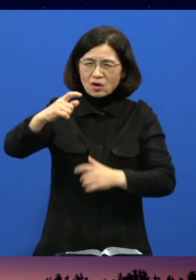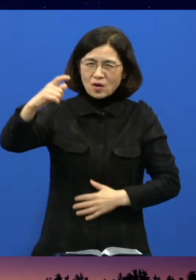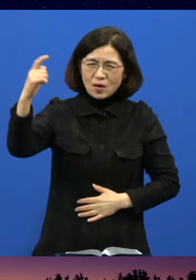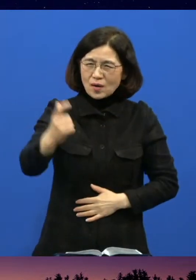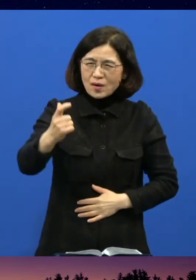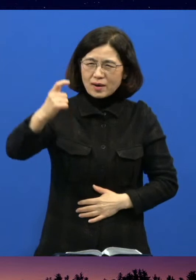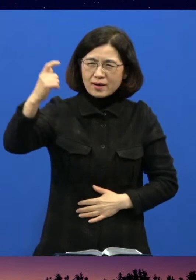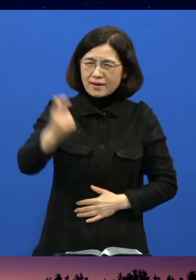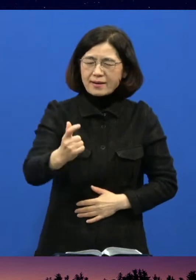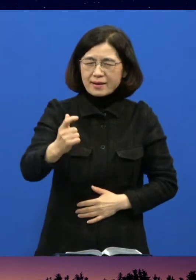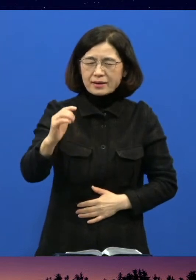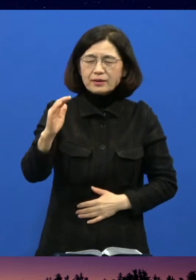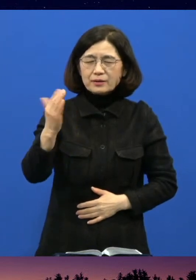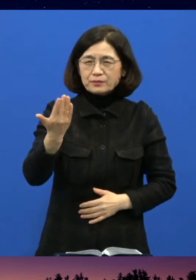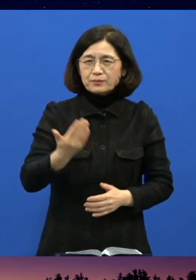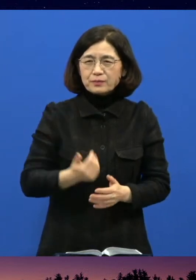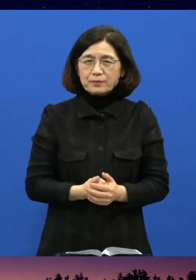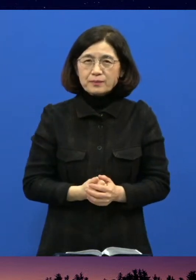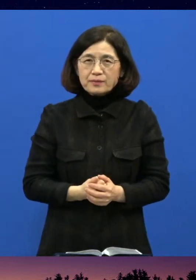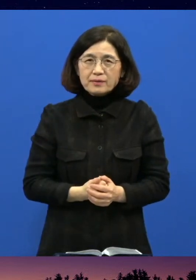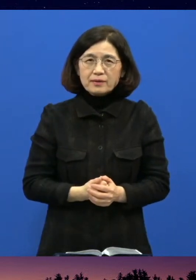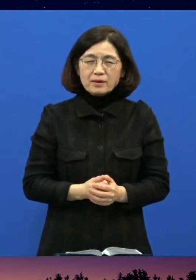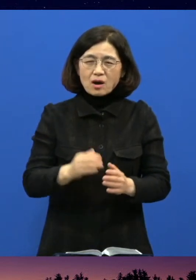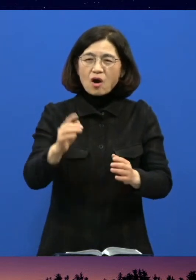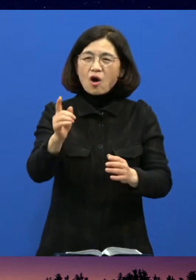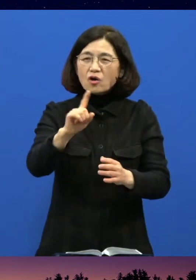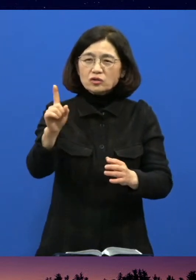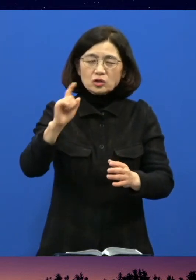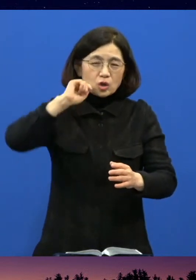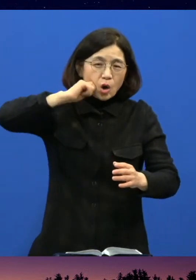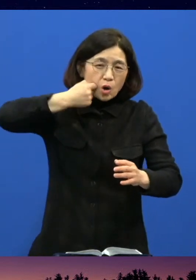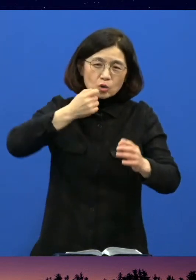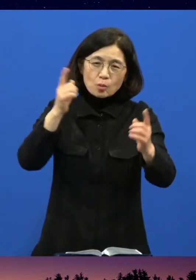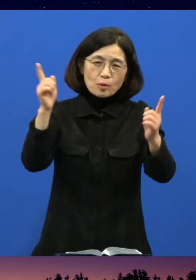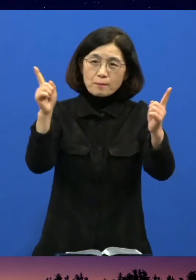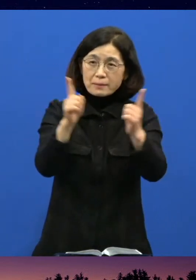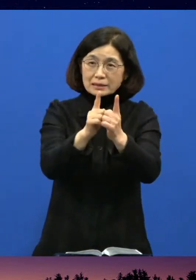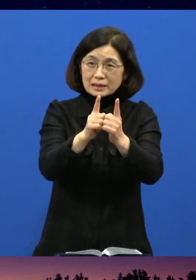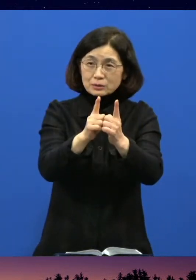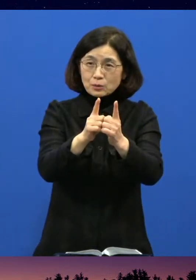되는지, 어떤 상황에도 휘둘리지 않는